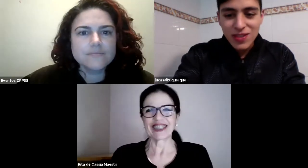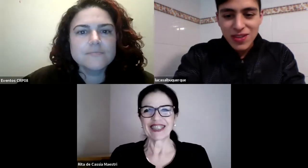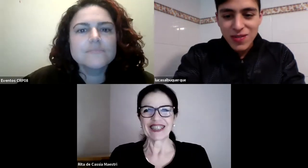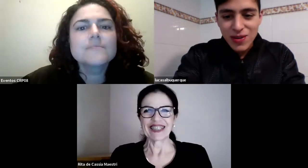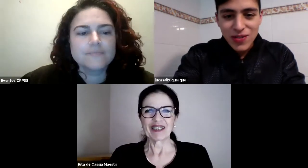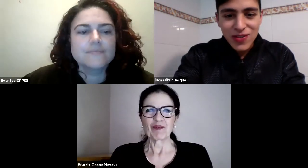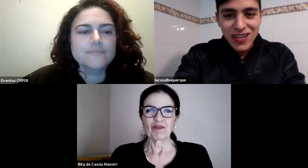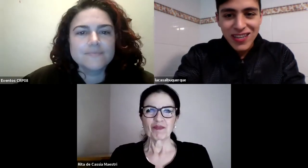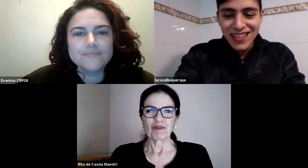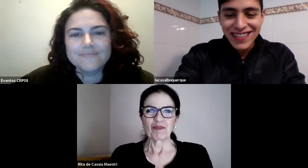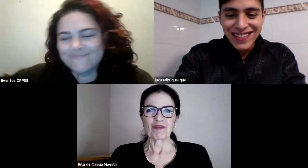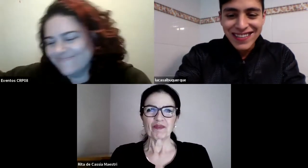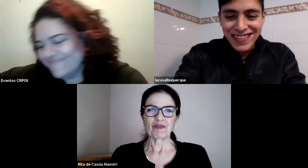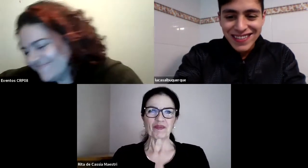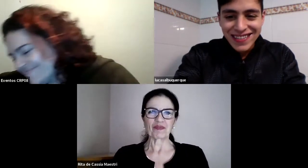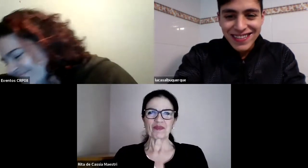Pronto, ativei o microfone.